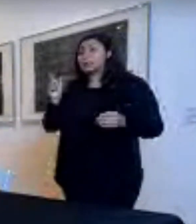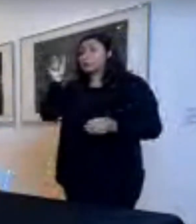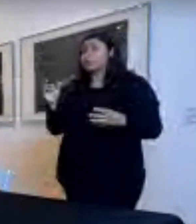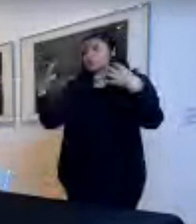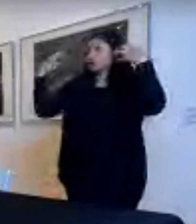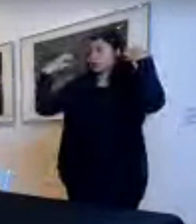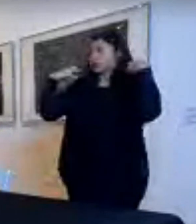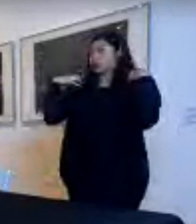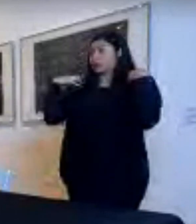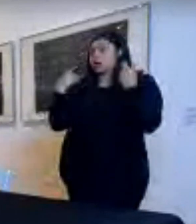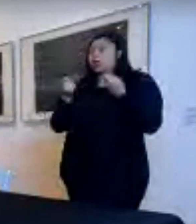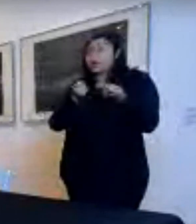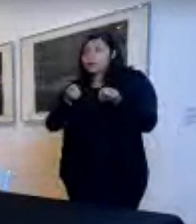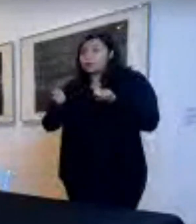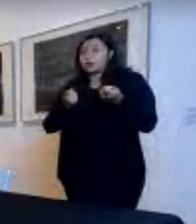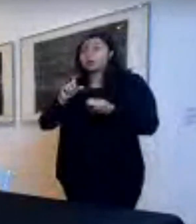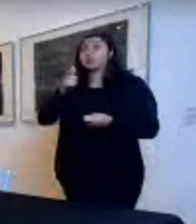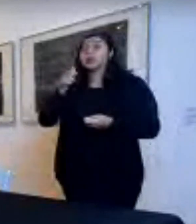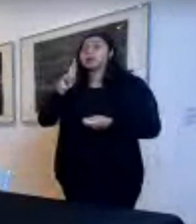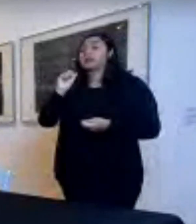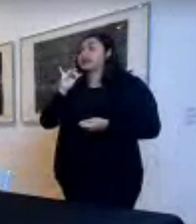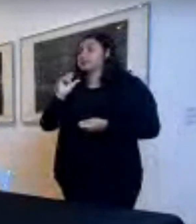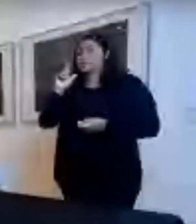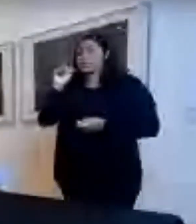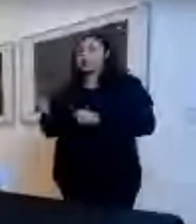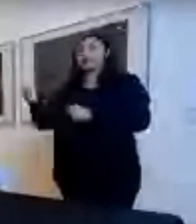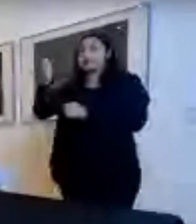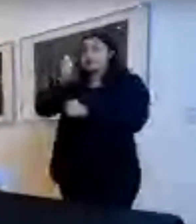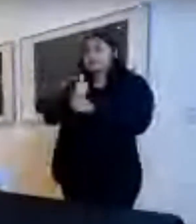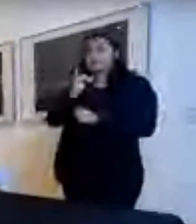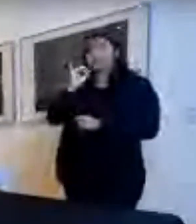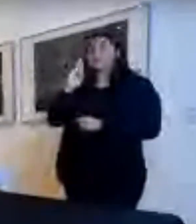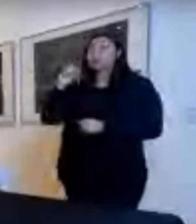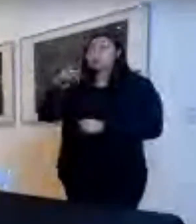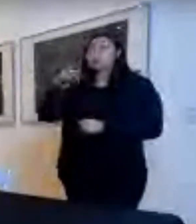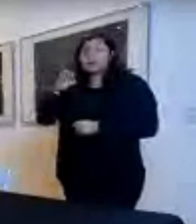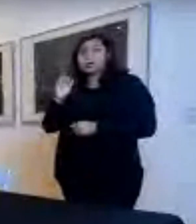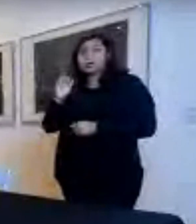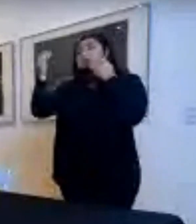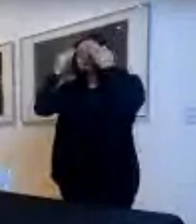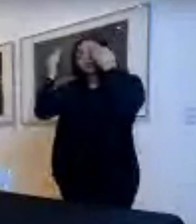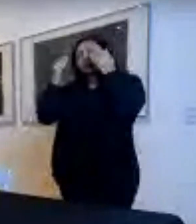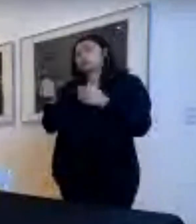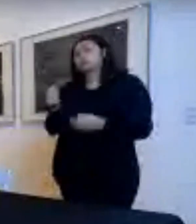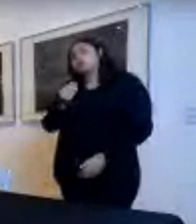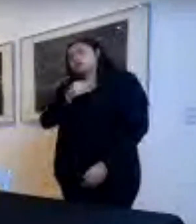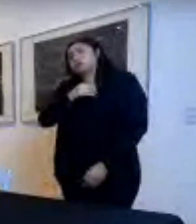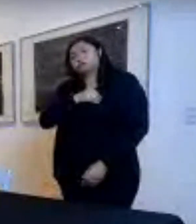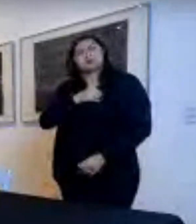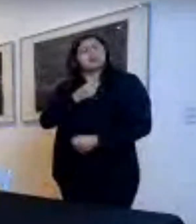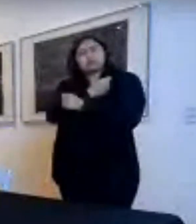Graciela, en reemplazo de Irene Lajara, a quien le mandamos un gran cordial saludo porque ella lamentablemente no